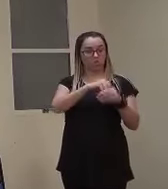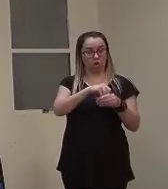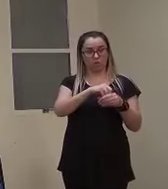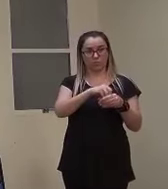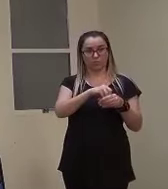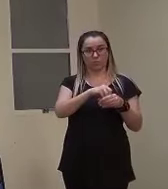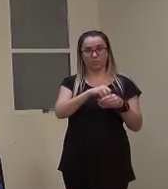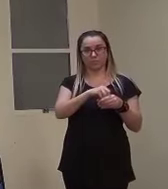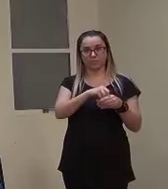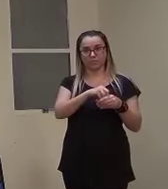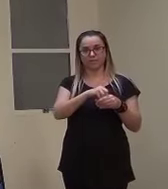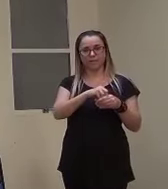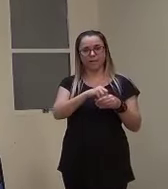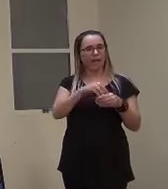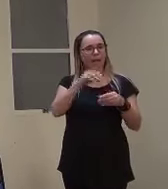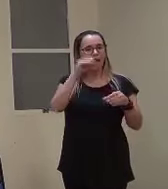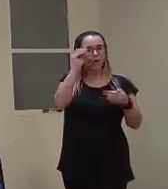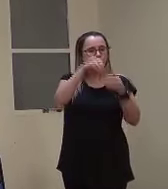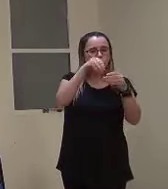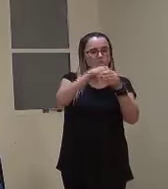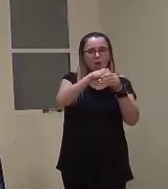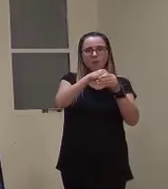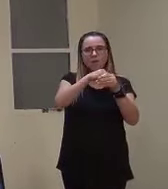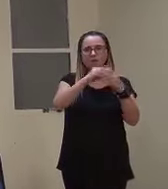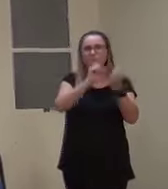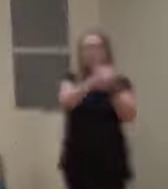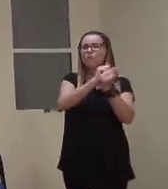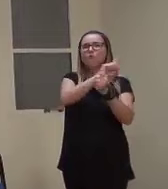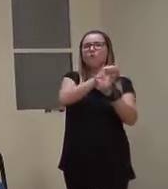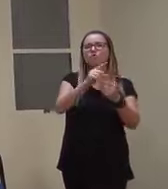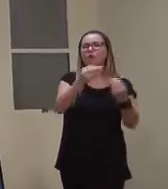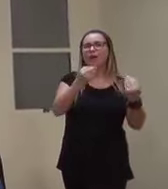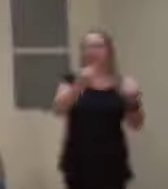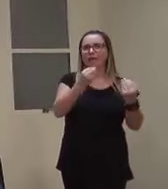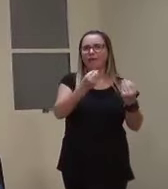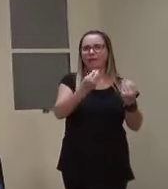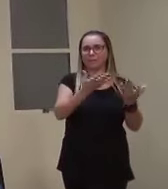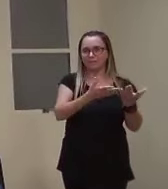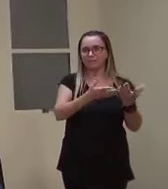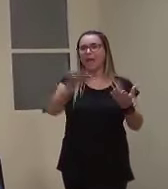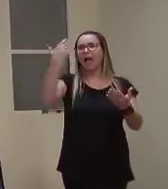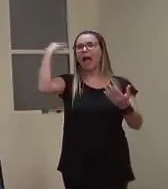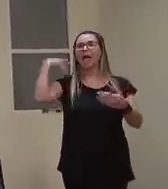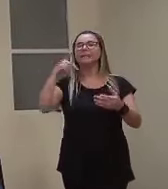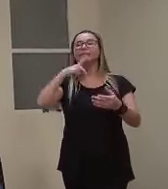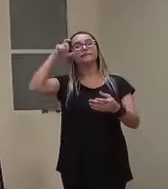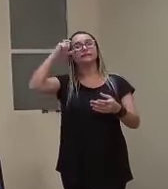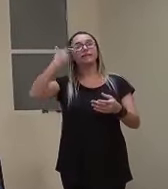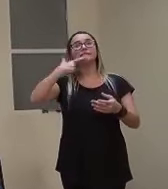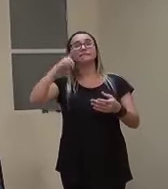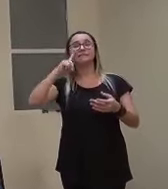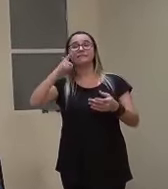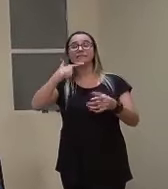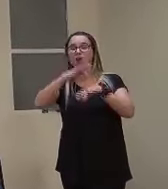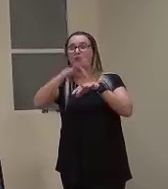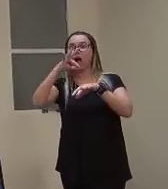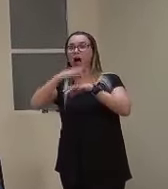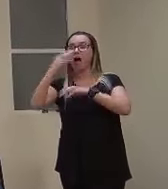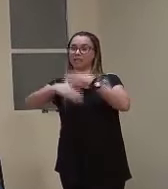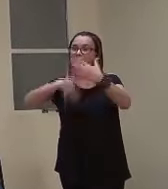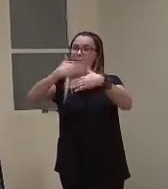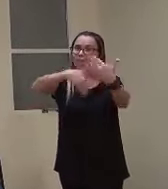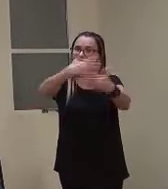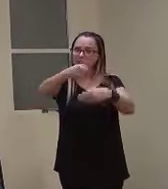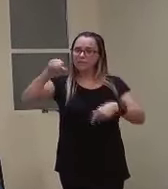no funciona desde hace este doctorado en adelante decía trabajar